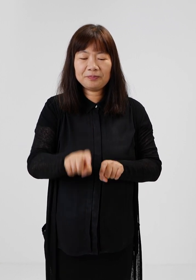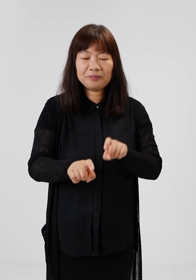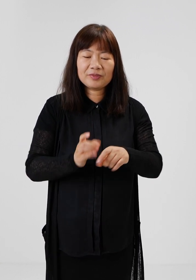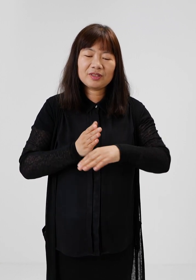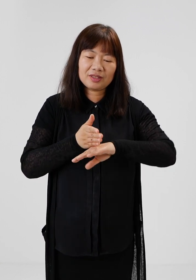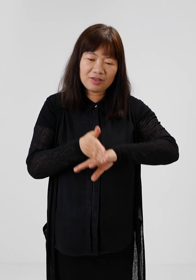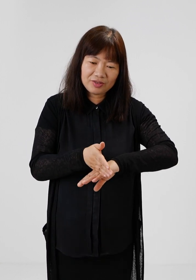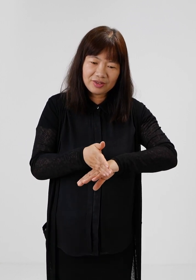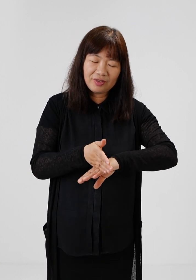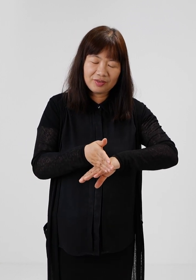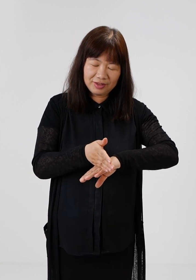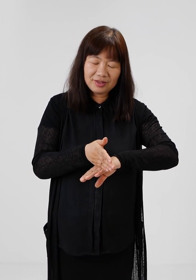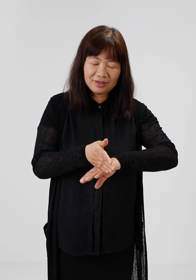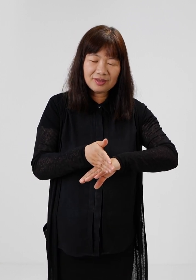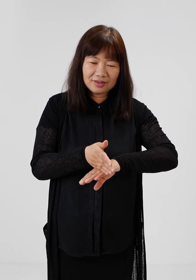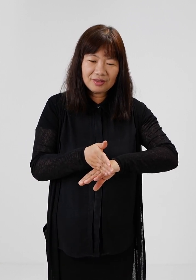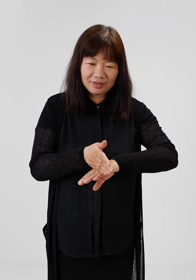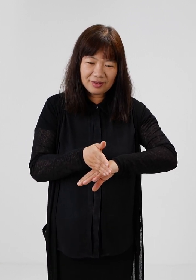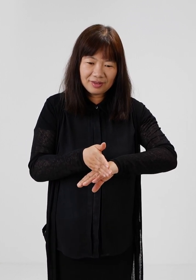어디를 향해서?